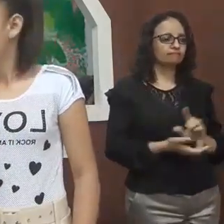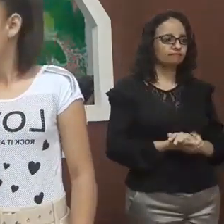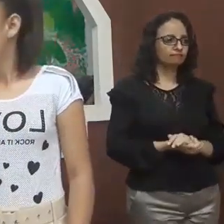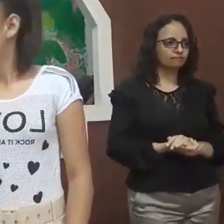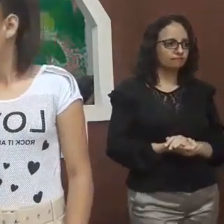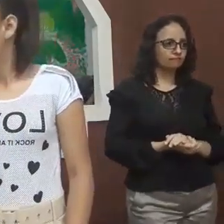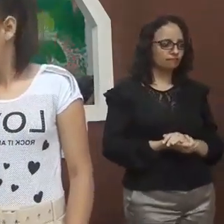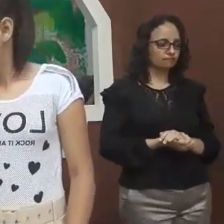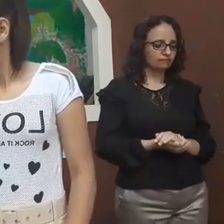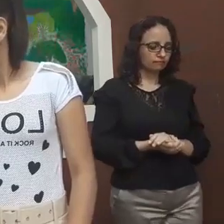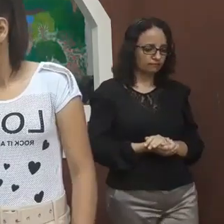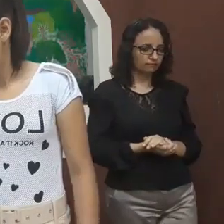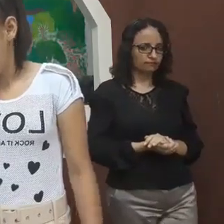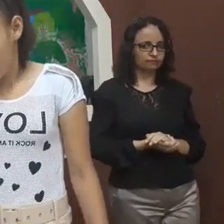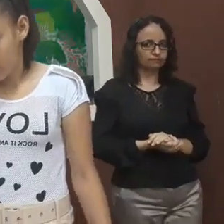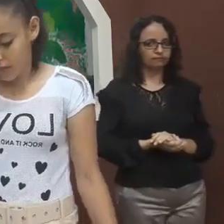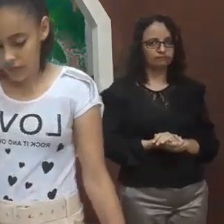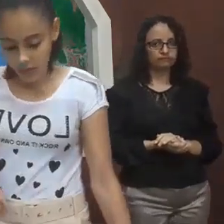Bem.